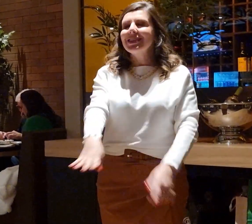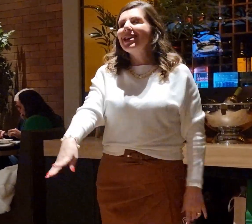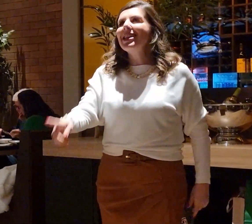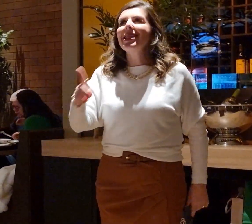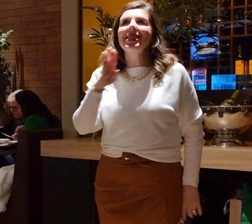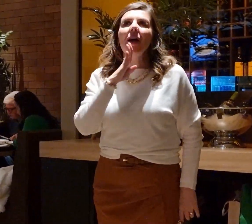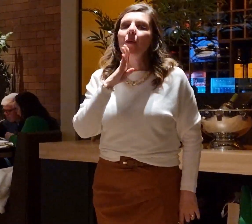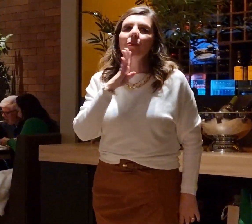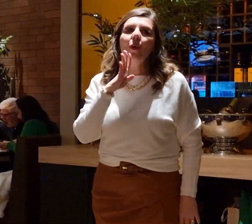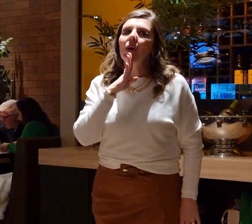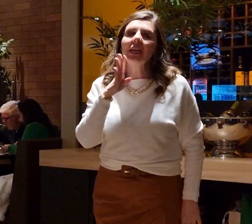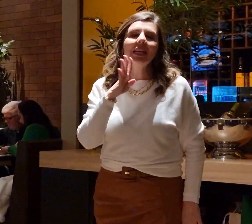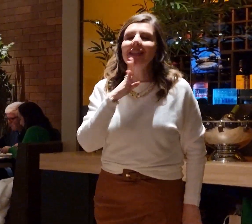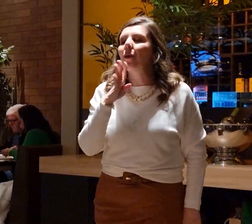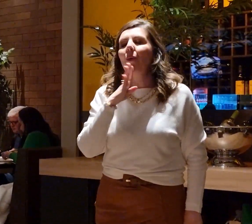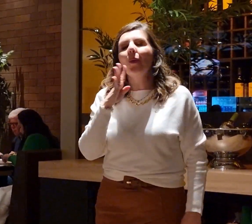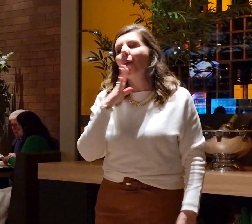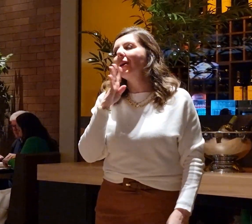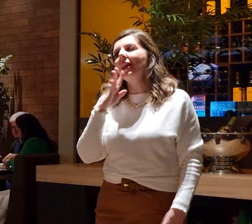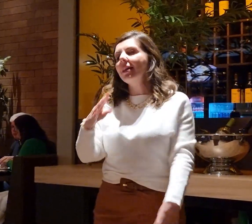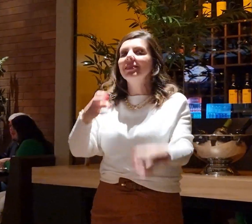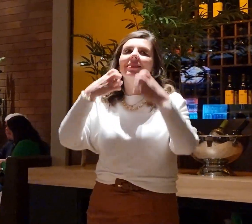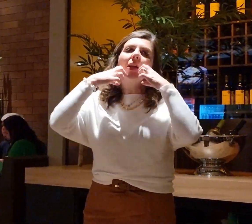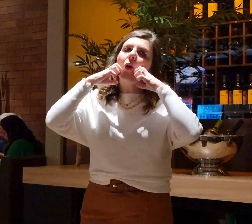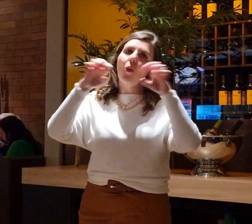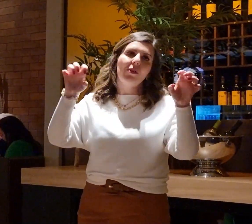Tem uma pesquisa passada,